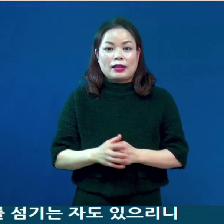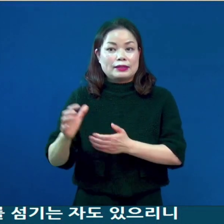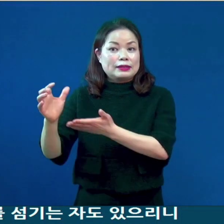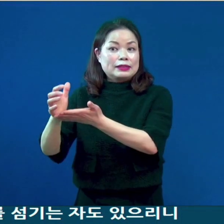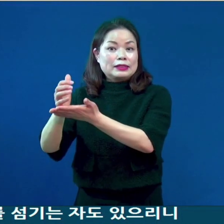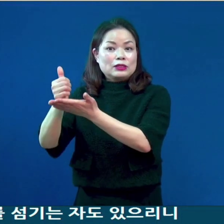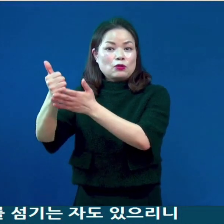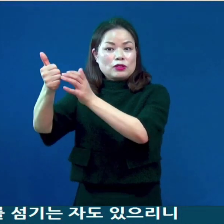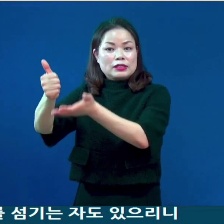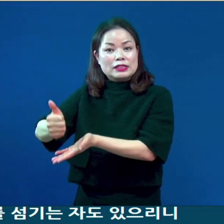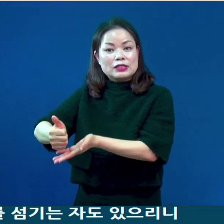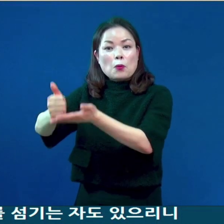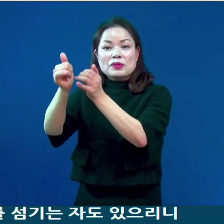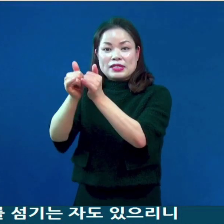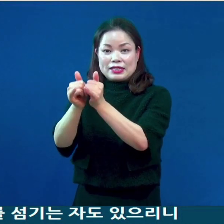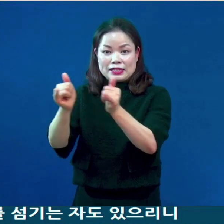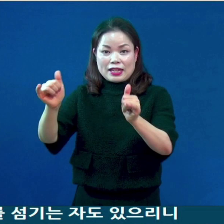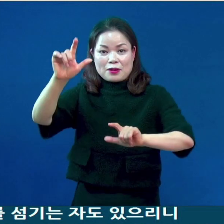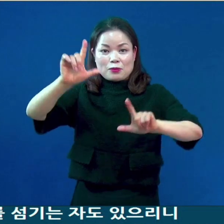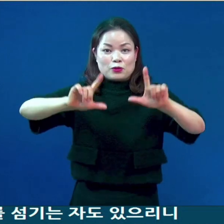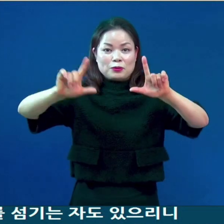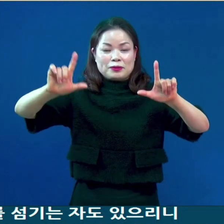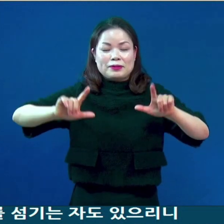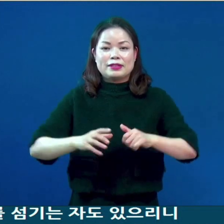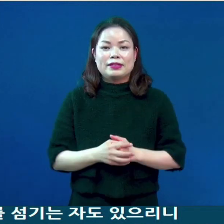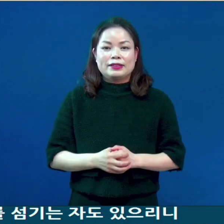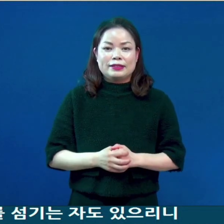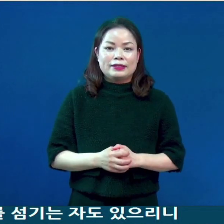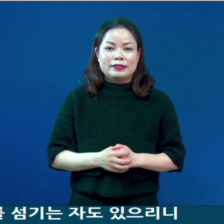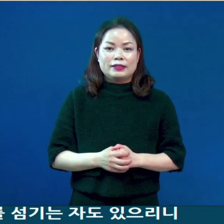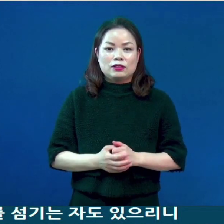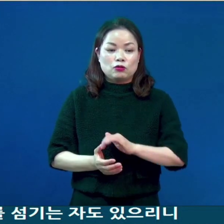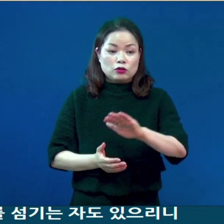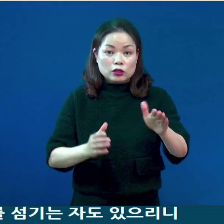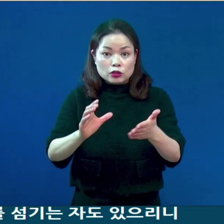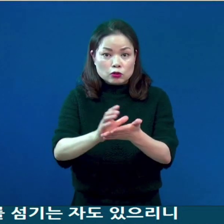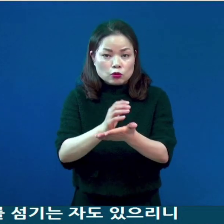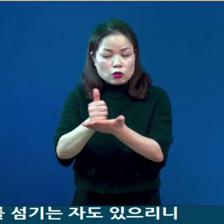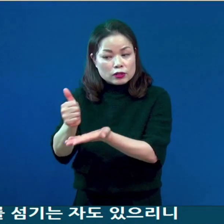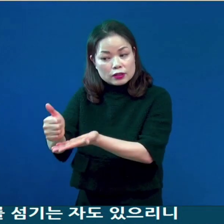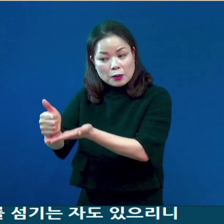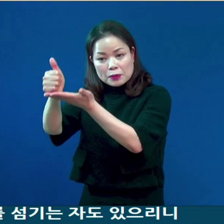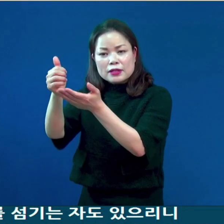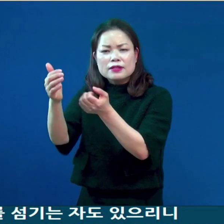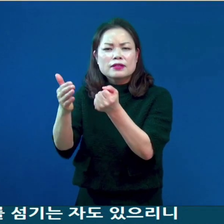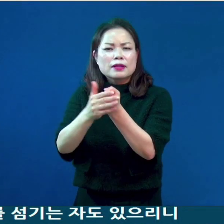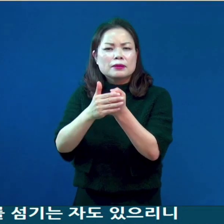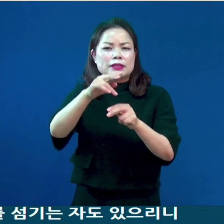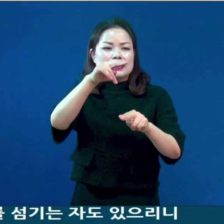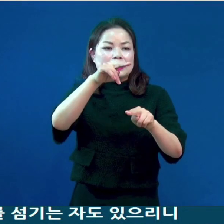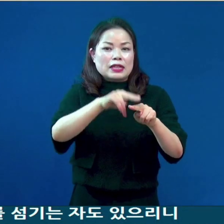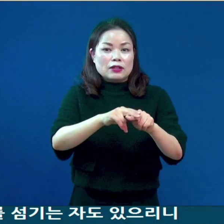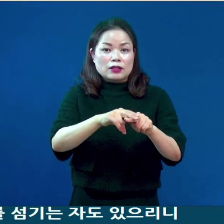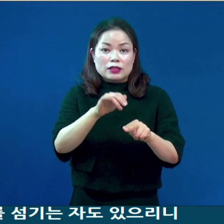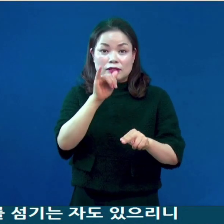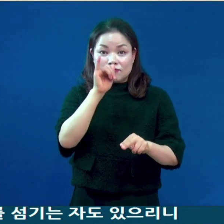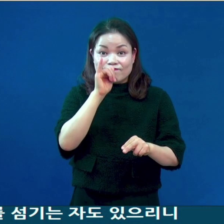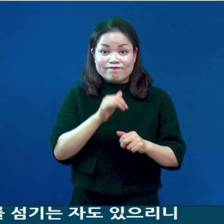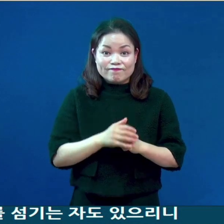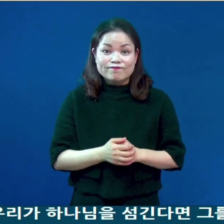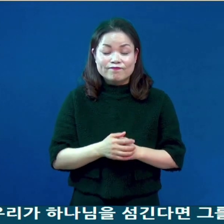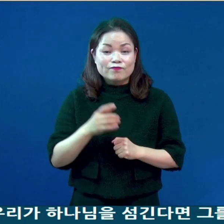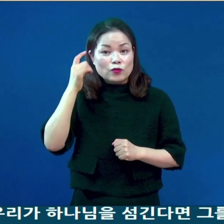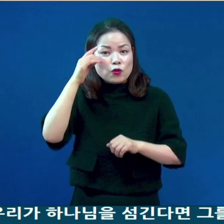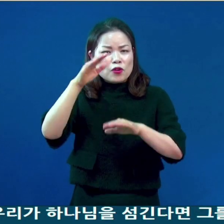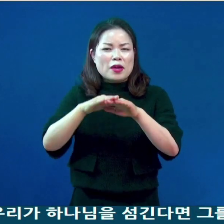그리스도를 섬기는 자의 모습입니다. 우리가 그리스도를 섬기기 때문에 사실 이 자리에 있다고 볼 수 있습니다.